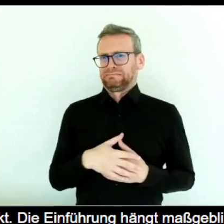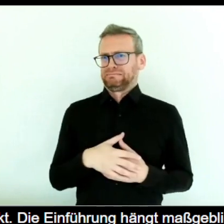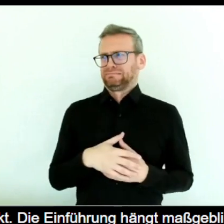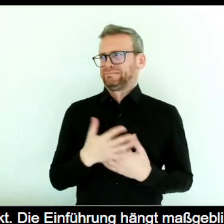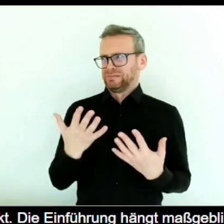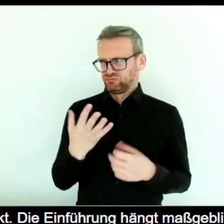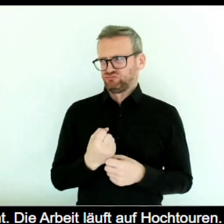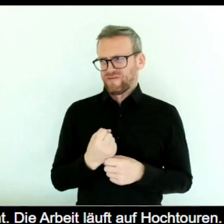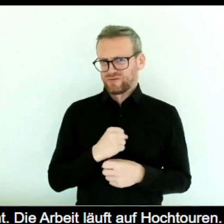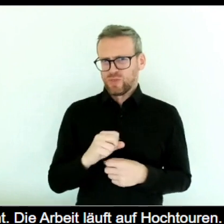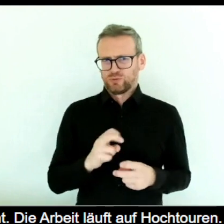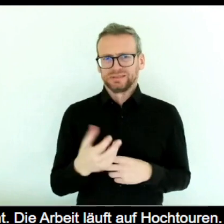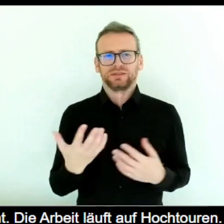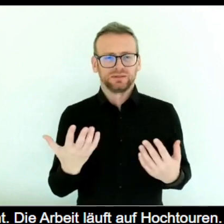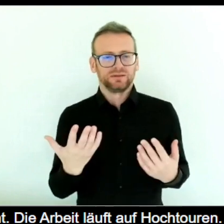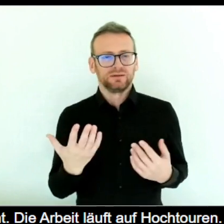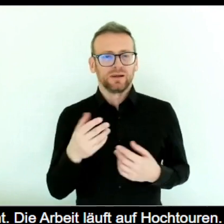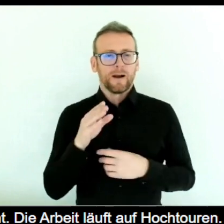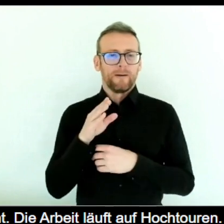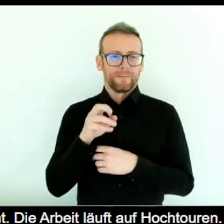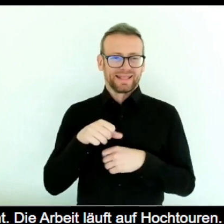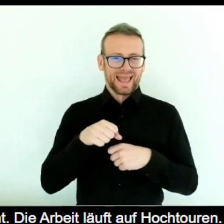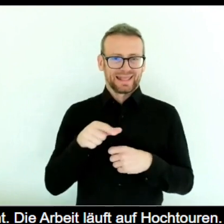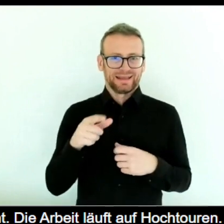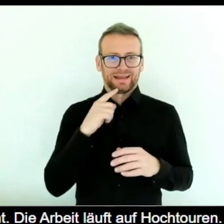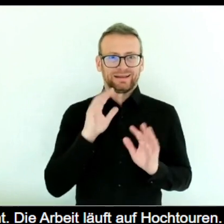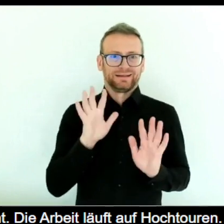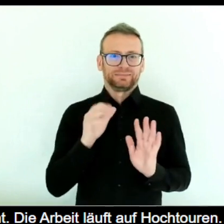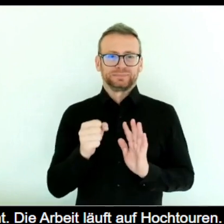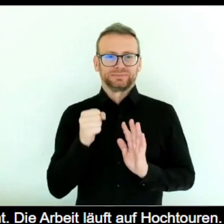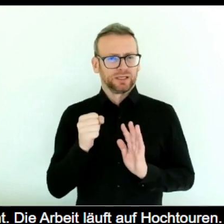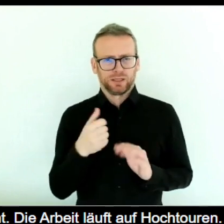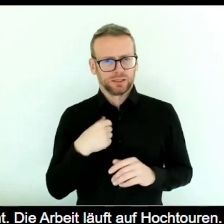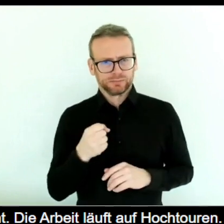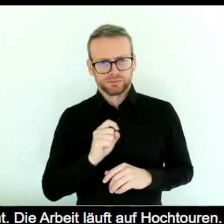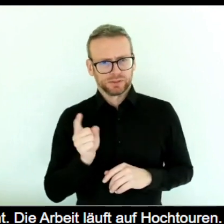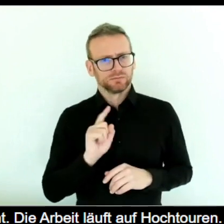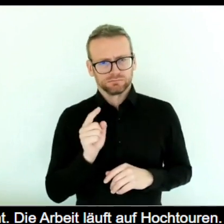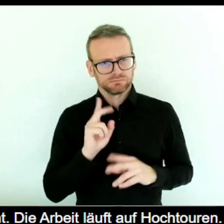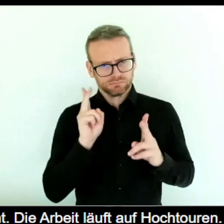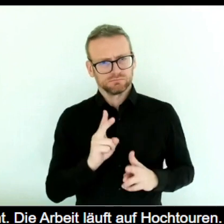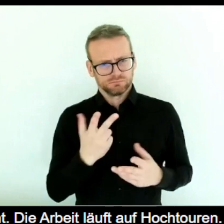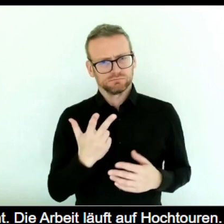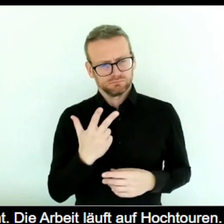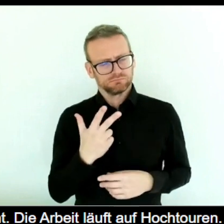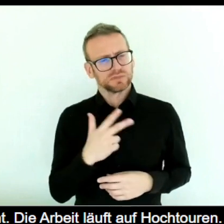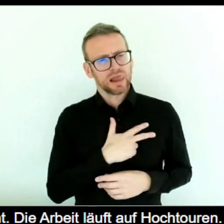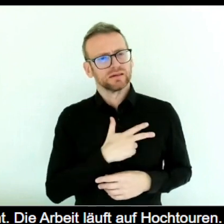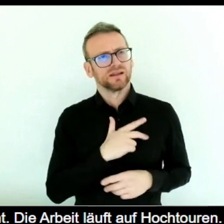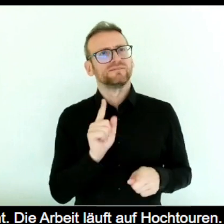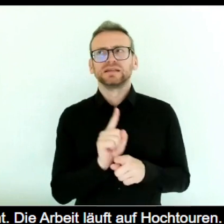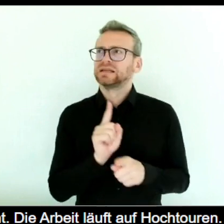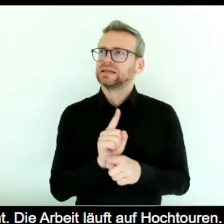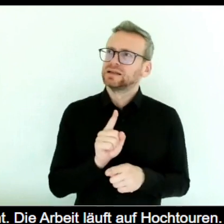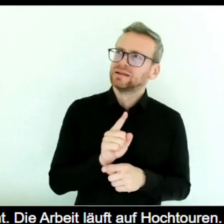Mai klappt, muss der Bund bis dahin alle offenen Punkte klären. Der Herr Wissing spricht immer davon, dass das Deutschland-Ticket bald starten